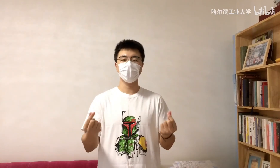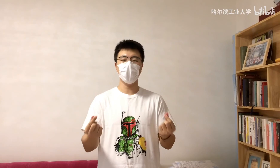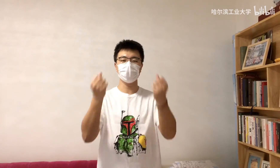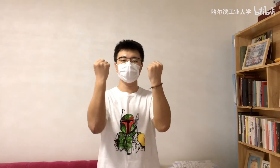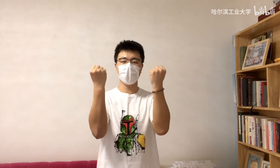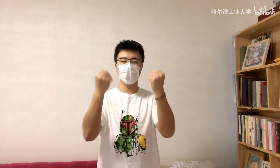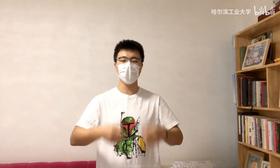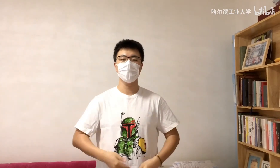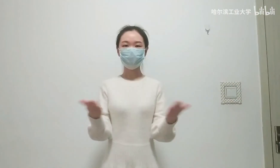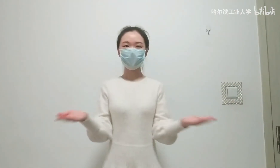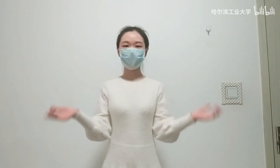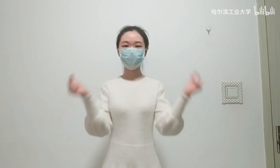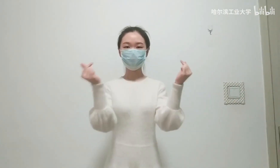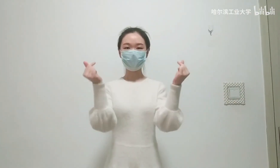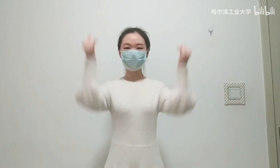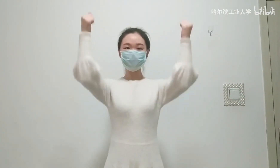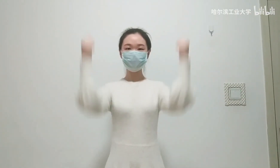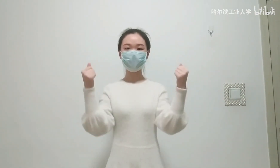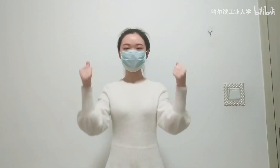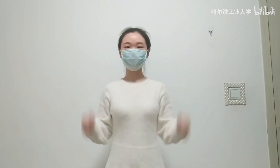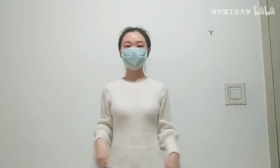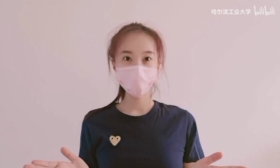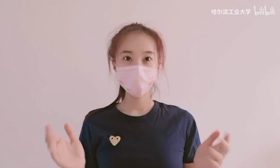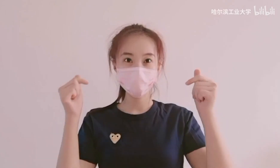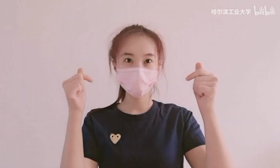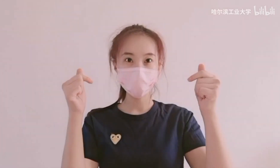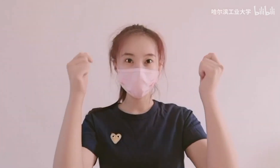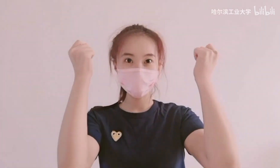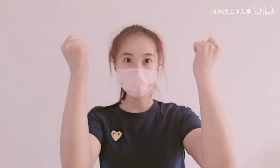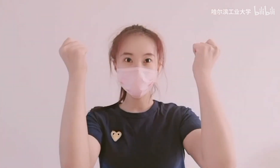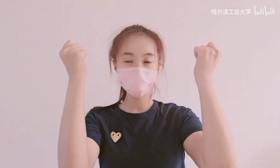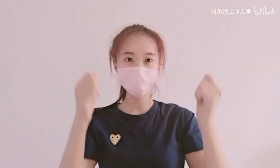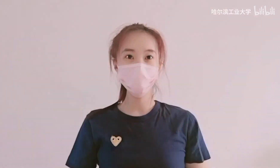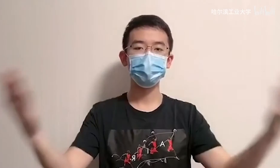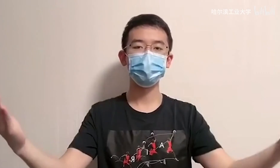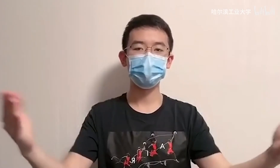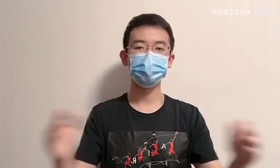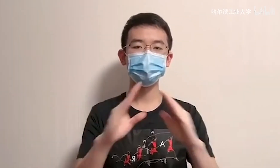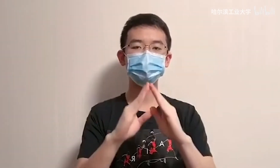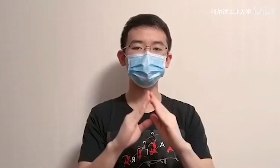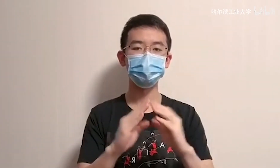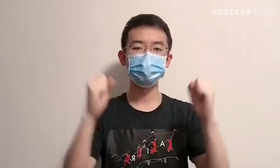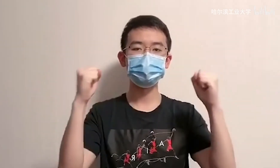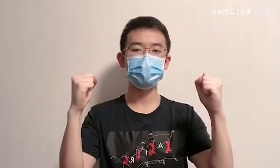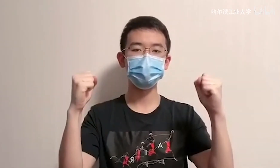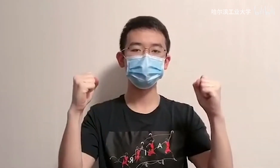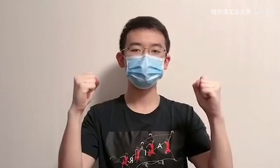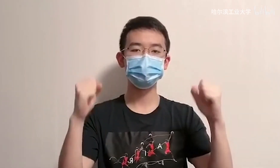汉加油， 为武汉加油， 为武汉加油， 为中国加油，